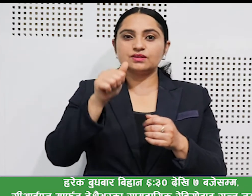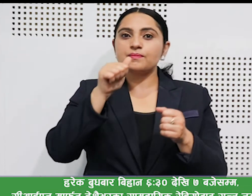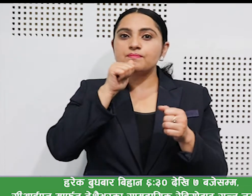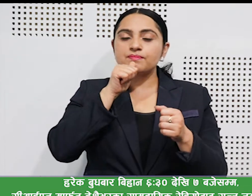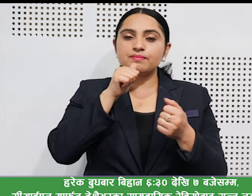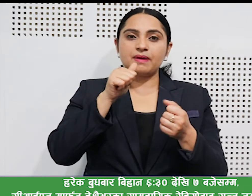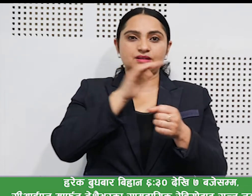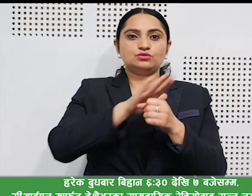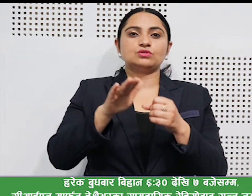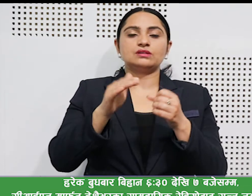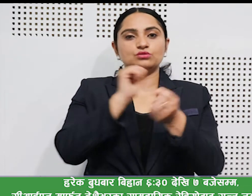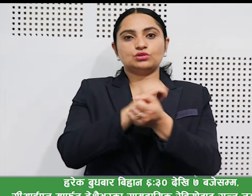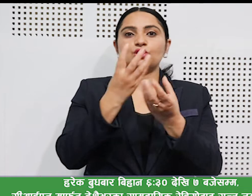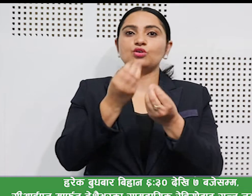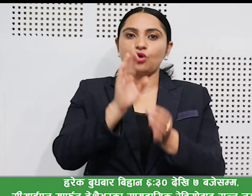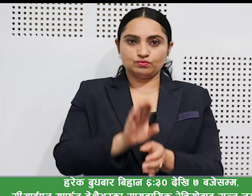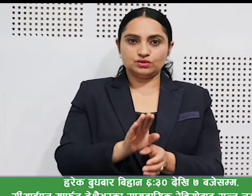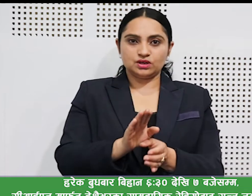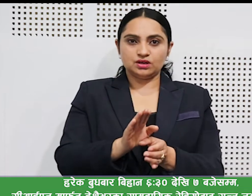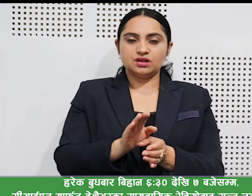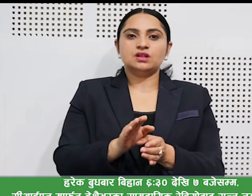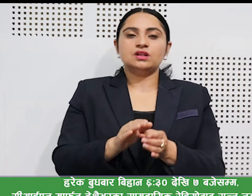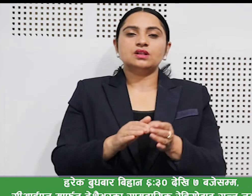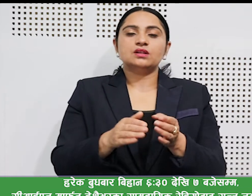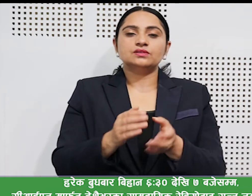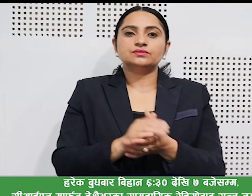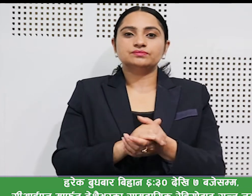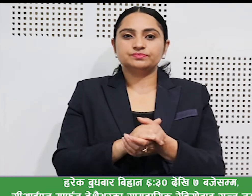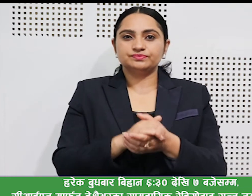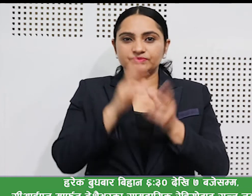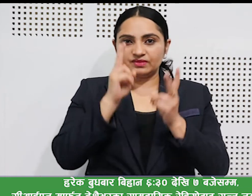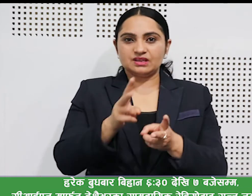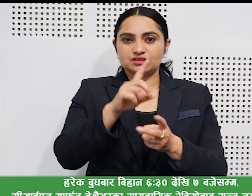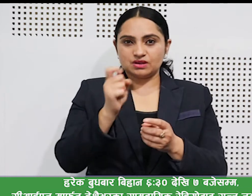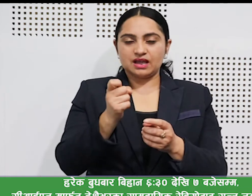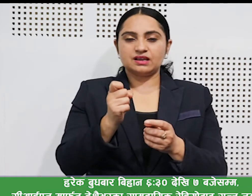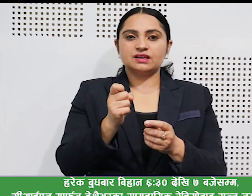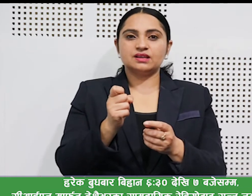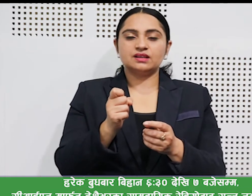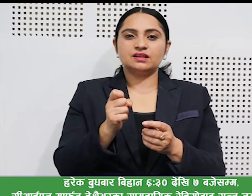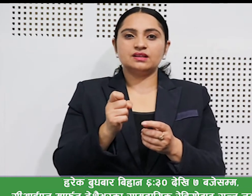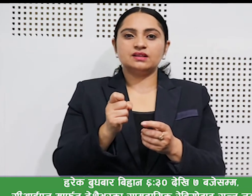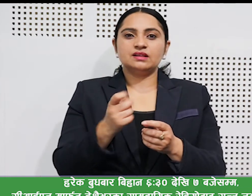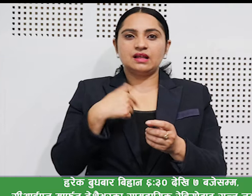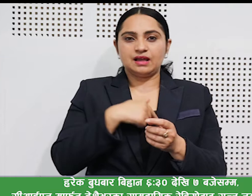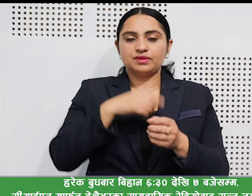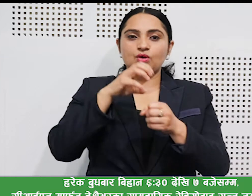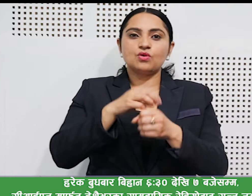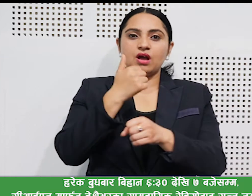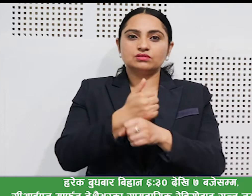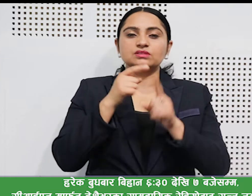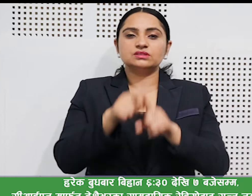हामीसँग कम छ। कटानको जोखिमहरू चाहिँ केही हुनसक्छ। त्यसको लागि पनि अब हामीले दायाँमा वडा